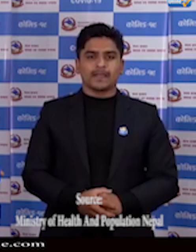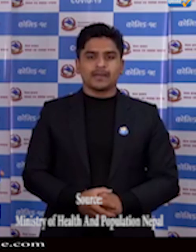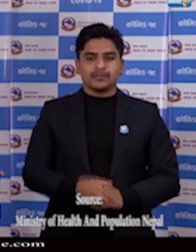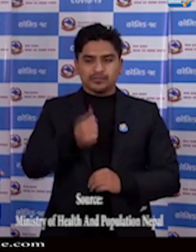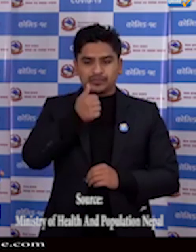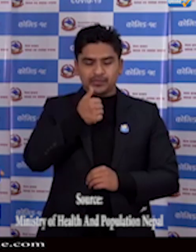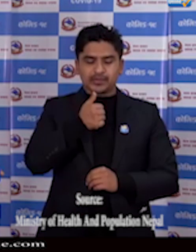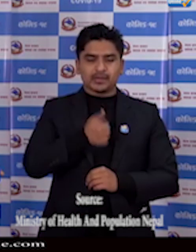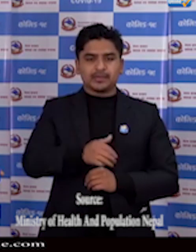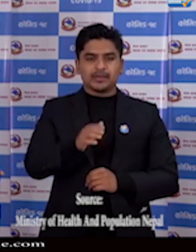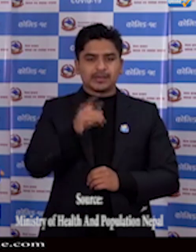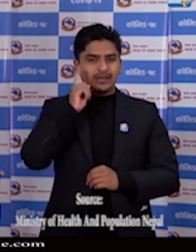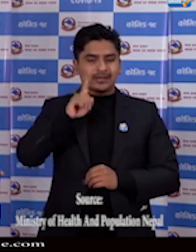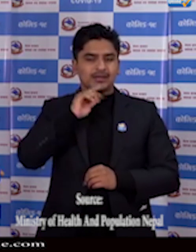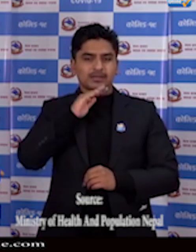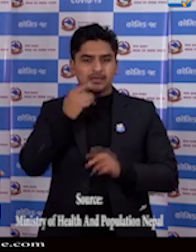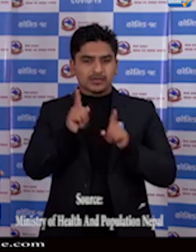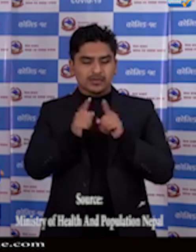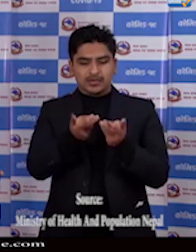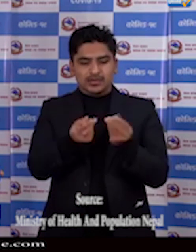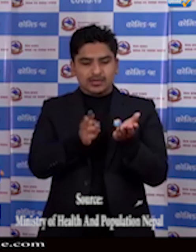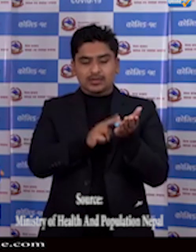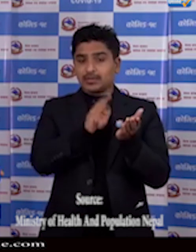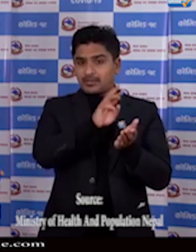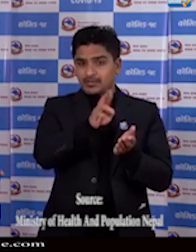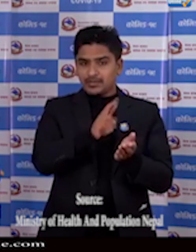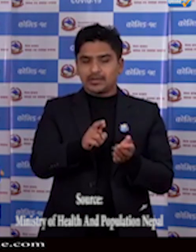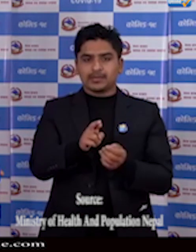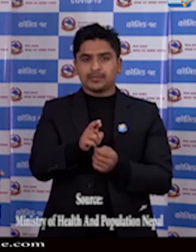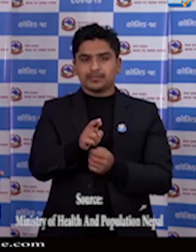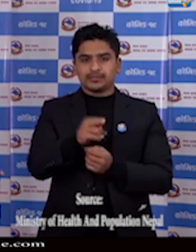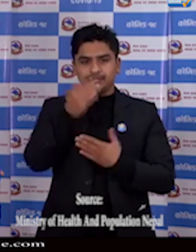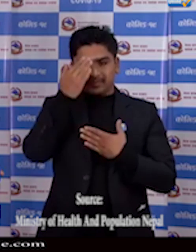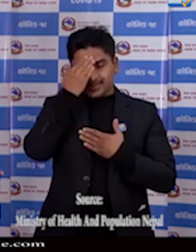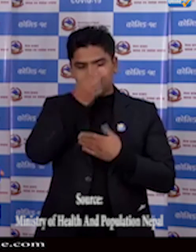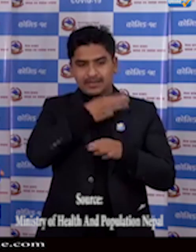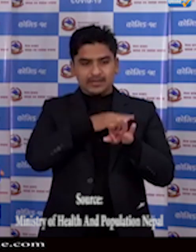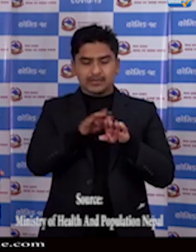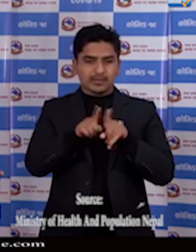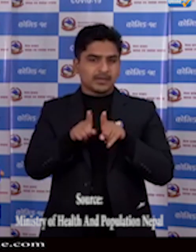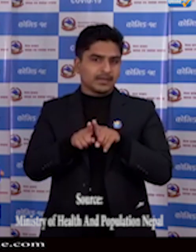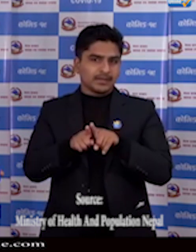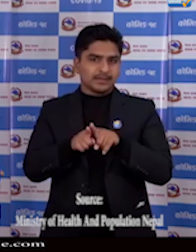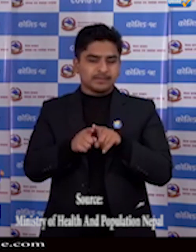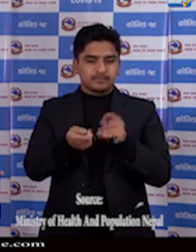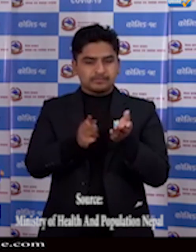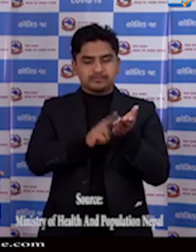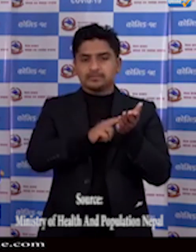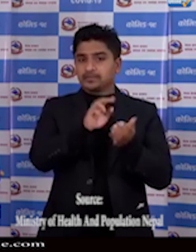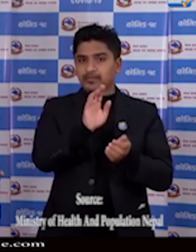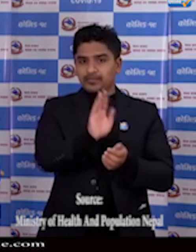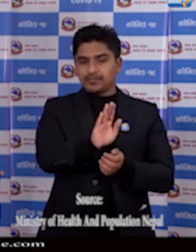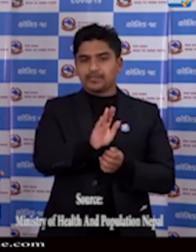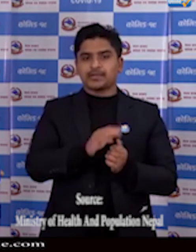अब यो दिनहुँ मृत्युको पनि सङ्ख्या बढिरहेको र सङ्क्रमणको पनि संख्या